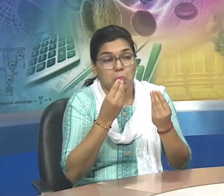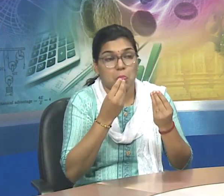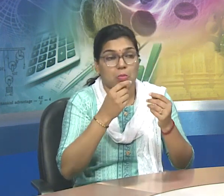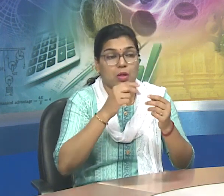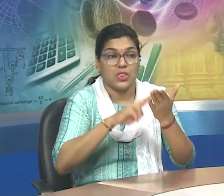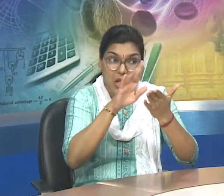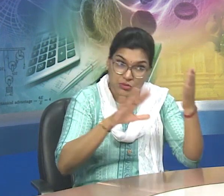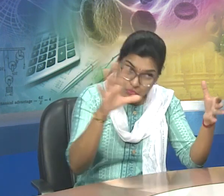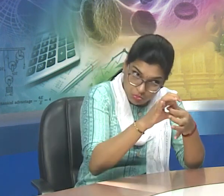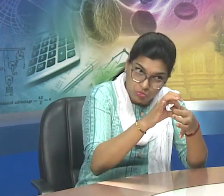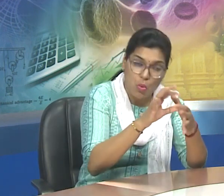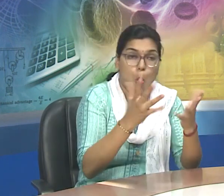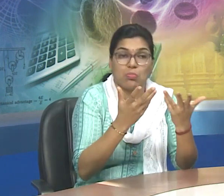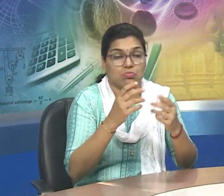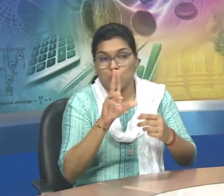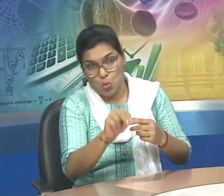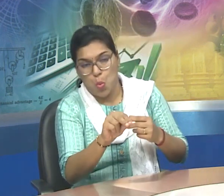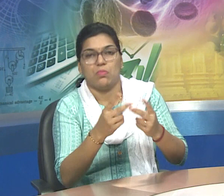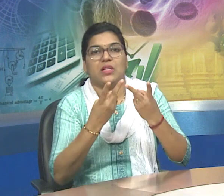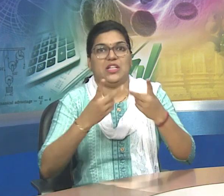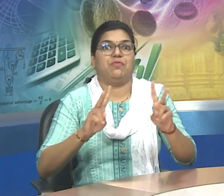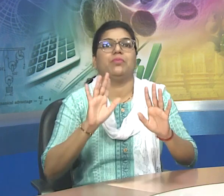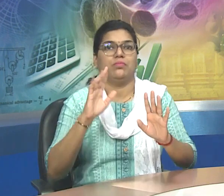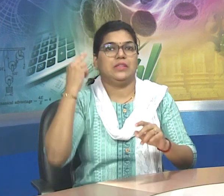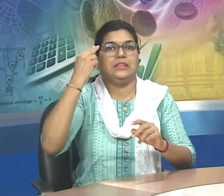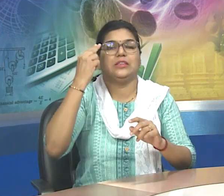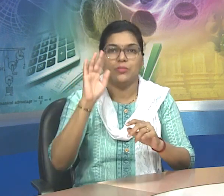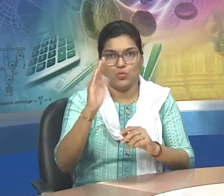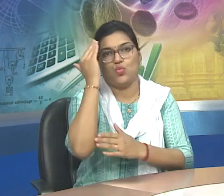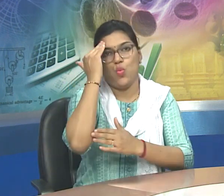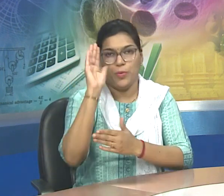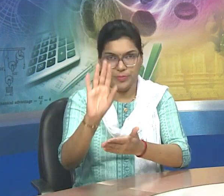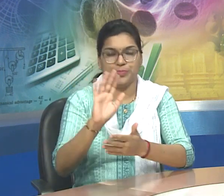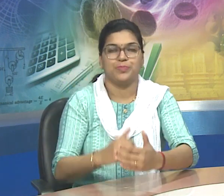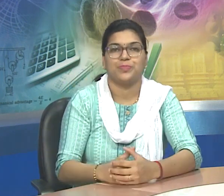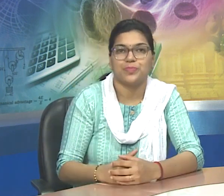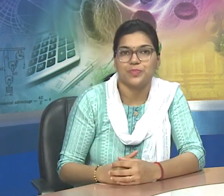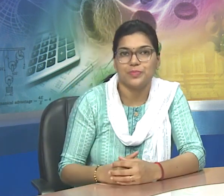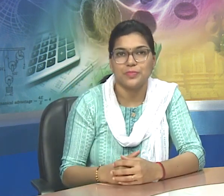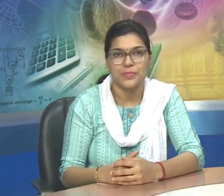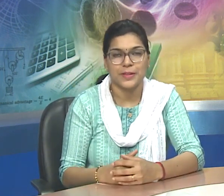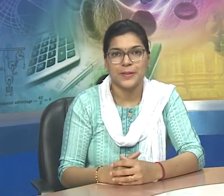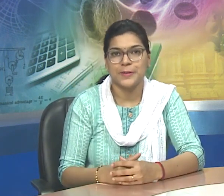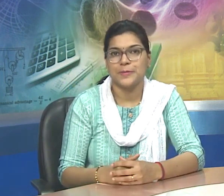सकता है और एक नेशन स्टेट नहीं भी हो सकता, यह भी संभावना है।